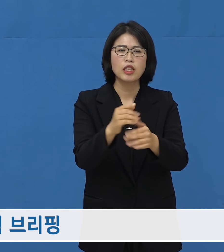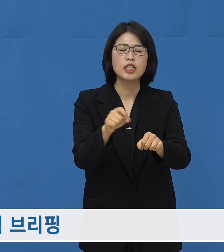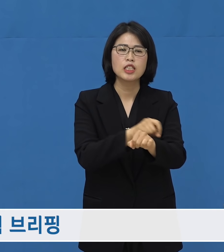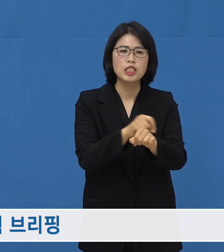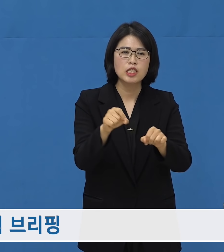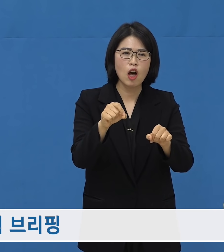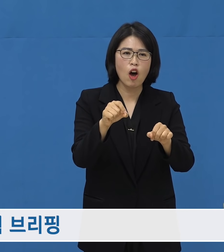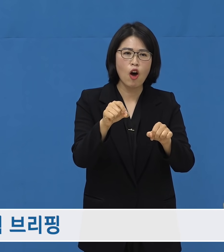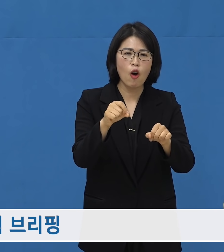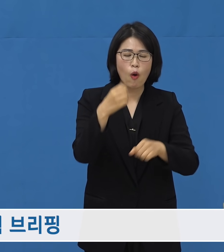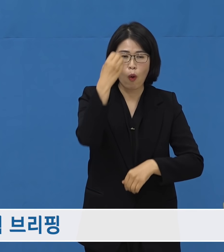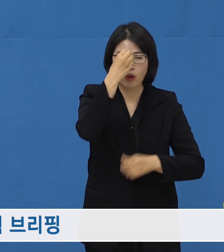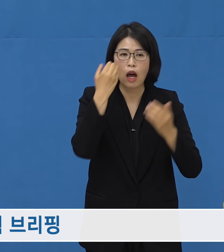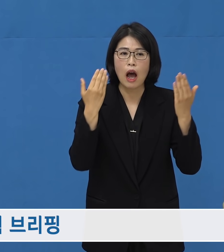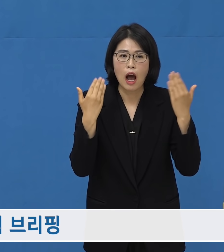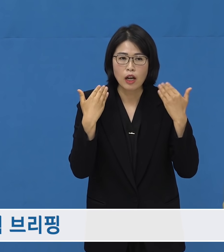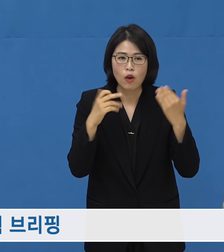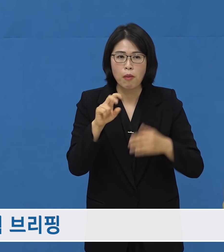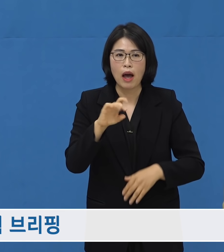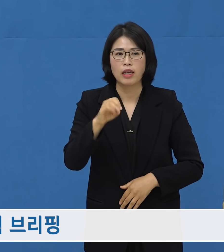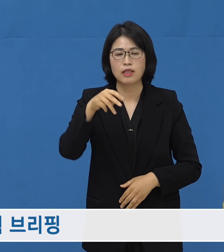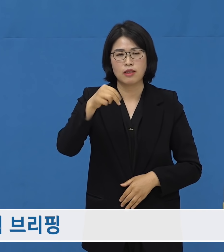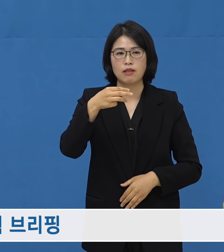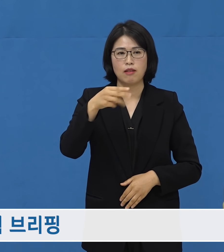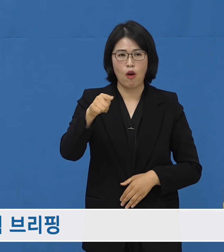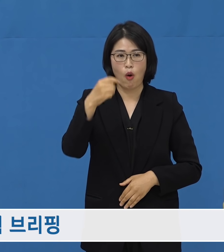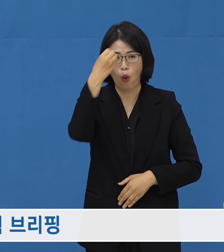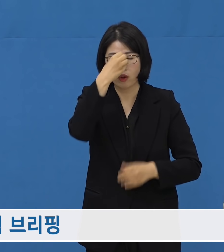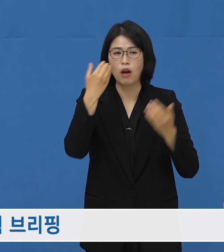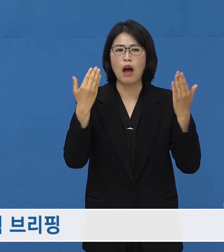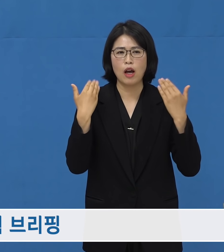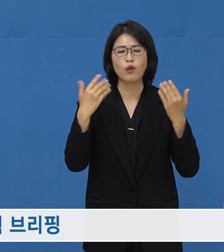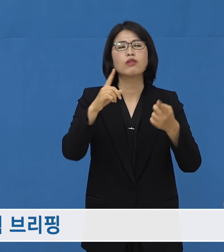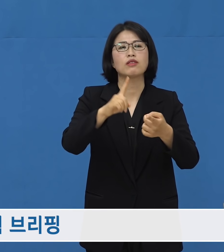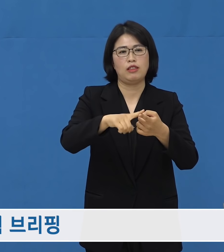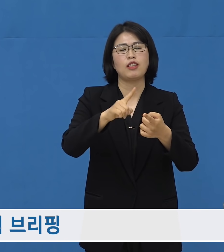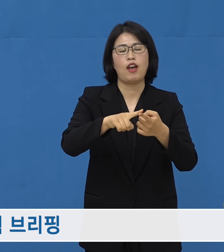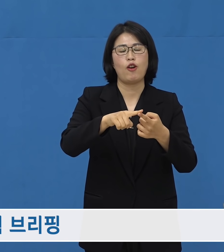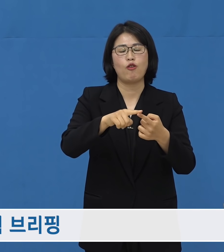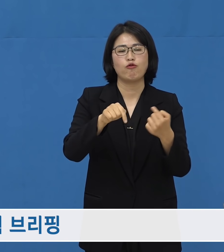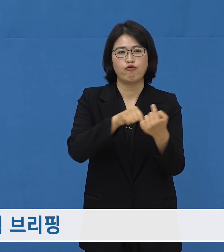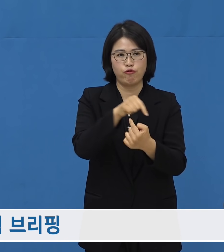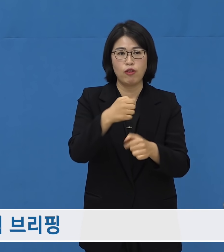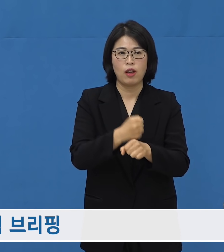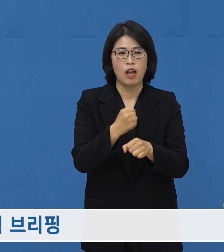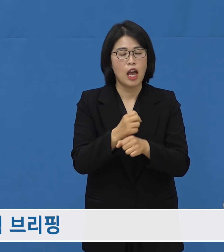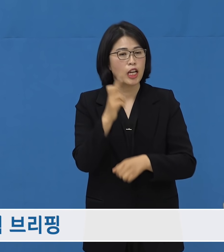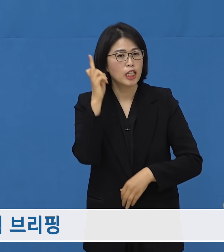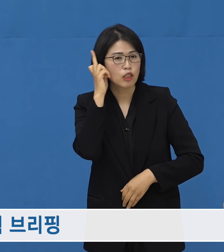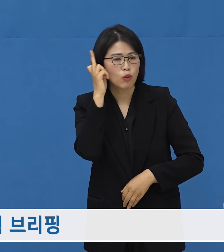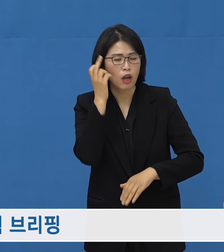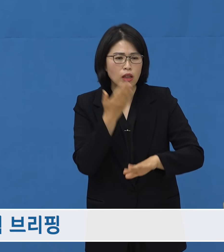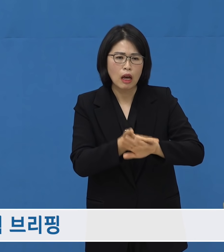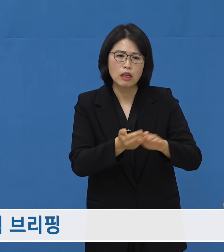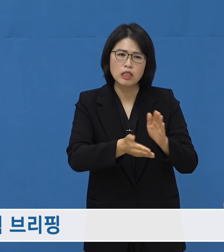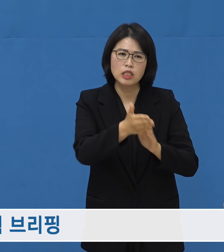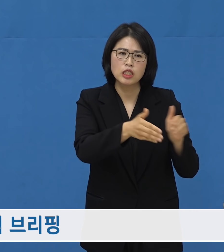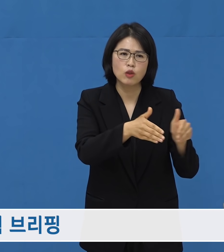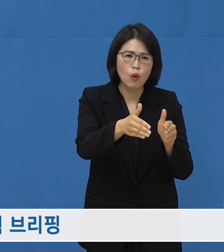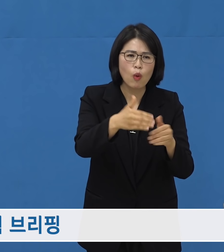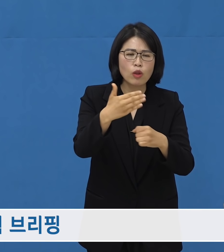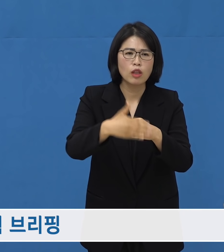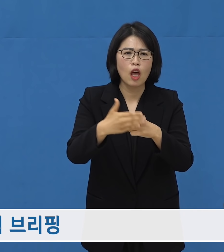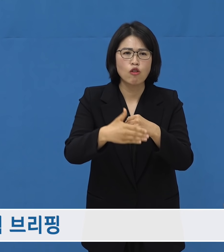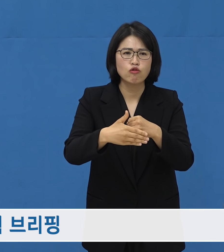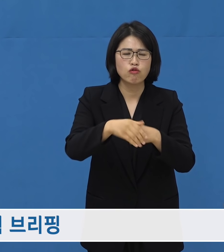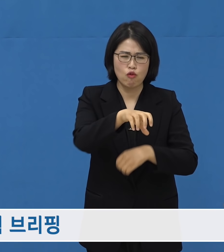특성학원과 마이스트고는 정상 운영하도록 하겠습니다. 기숙사는 타 시도 및 대구 전